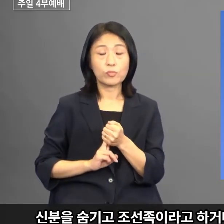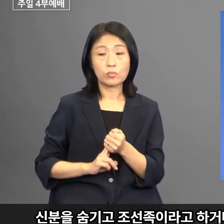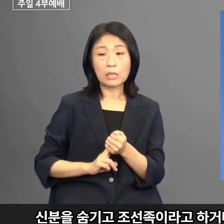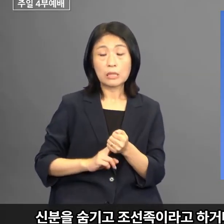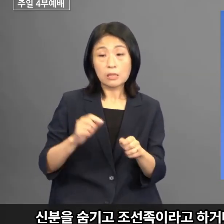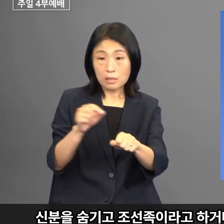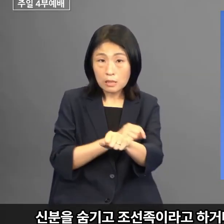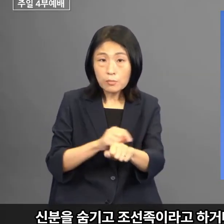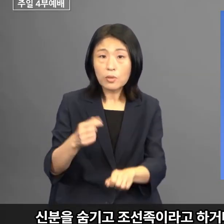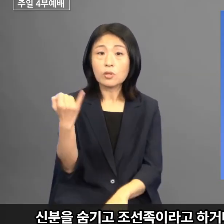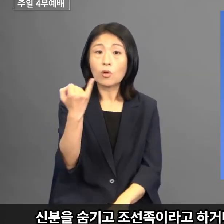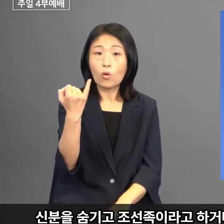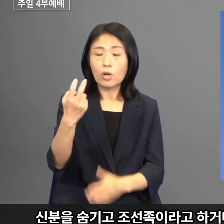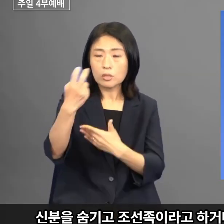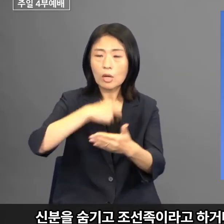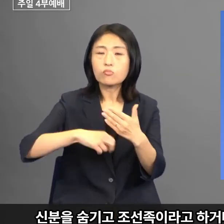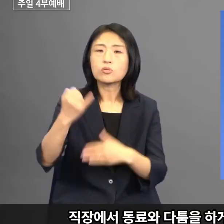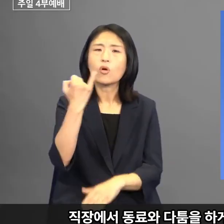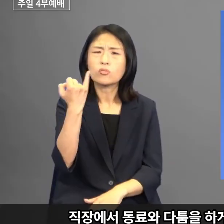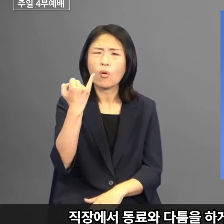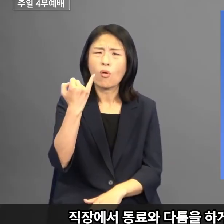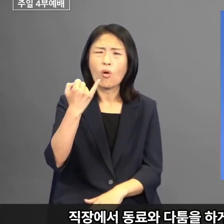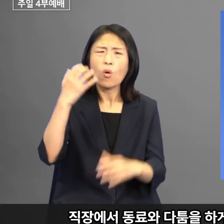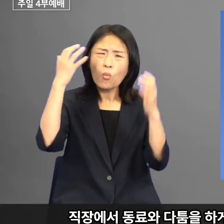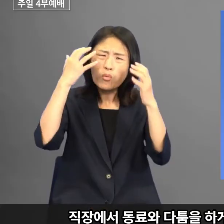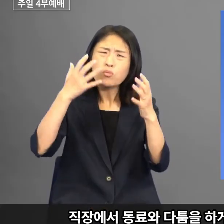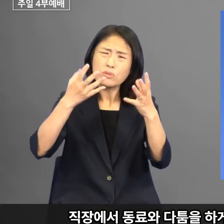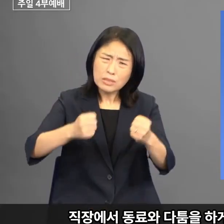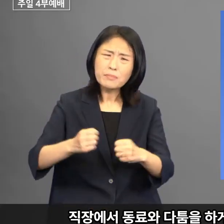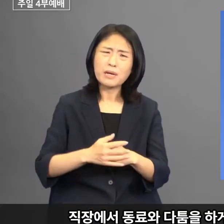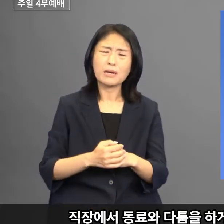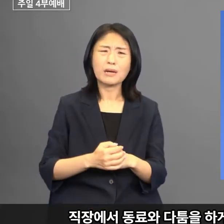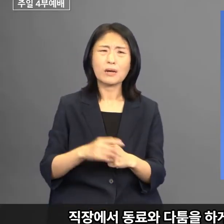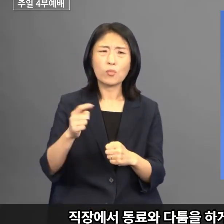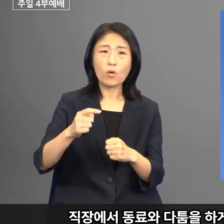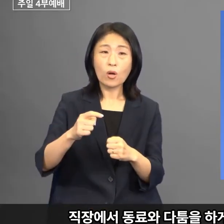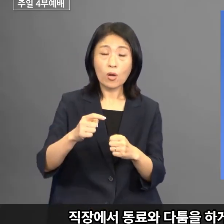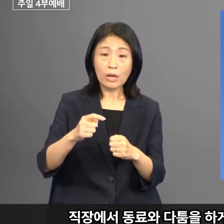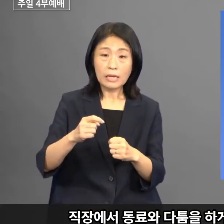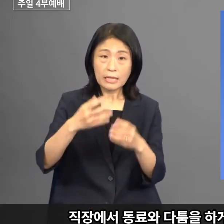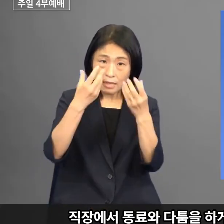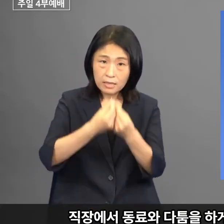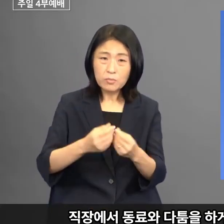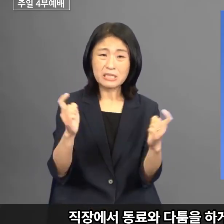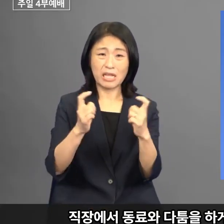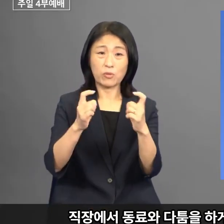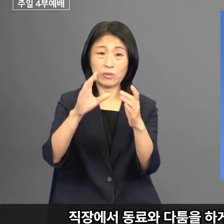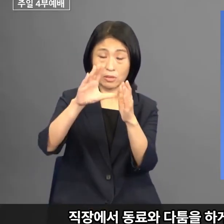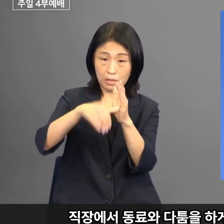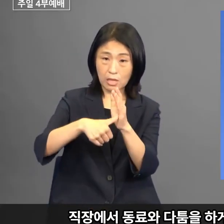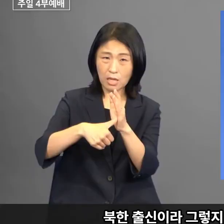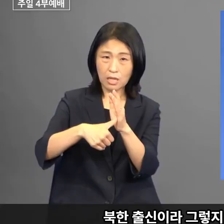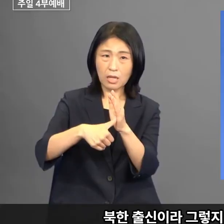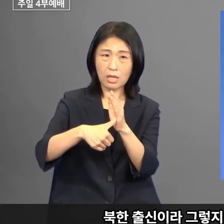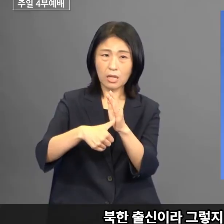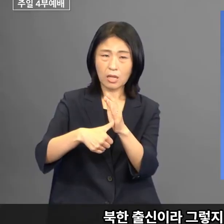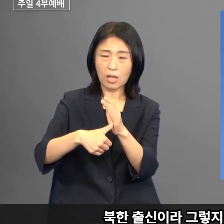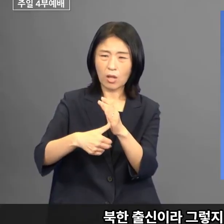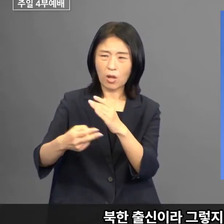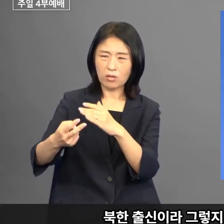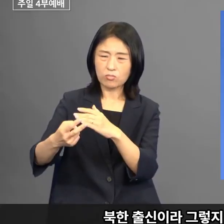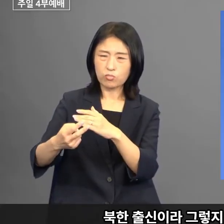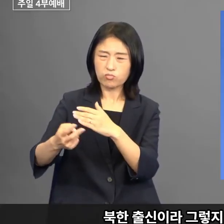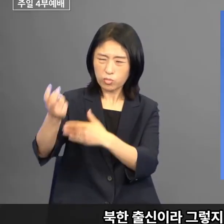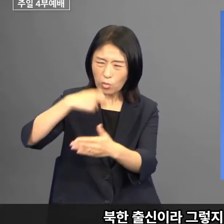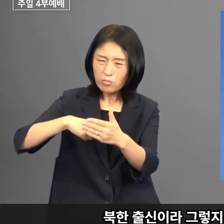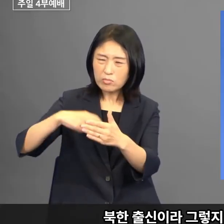여성들은 더 큰 고통을 겪는데요. 직장에서 동료와 다툼을 하게 되면 이런 말을 한다는 거예요. 아유, 북한 출신이라